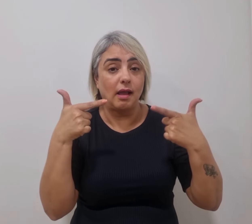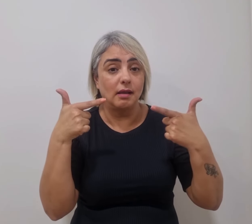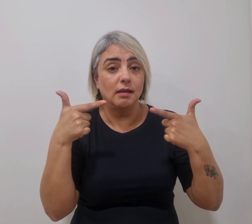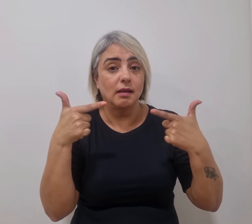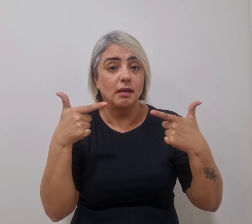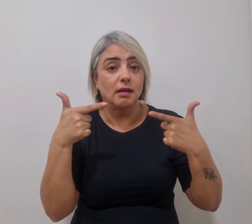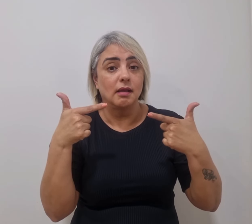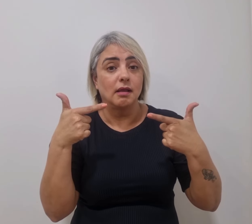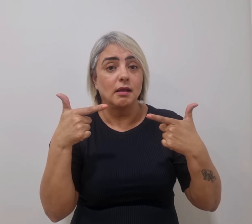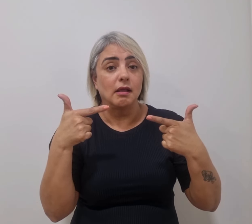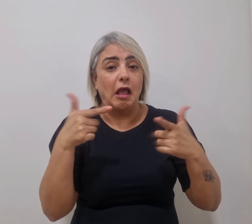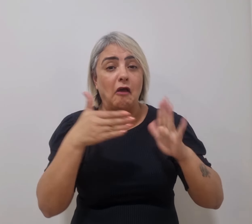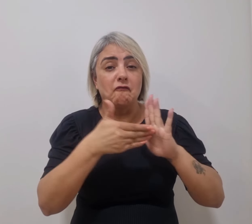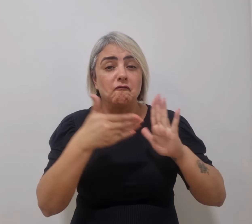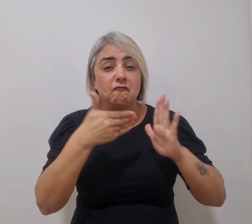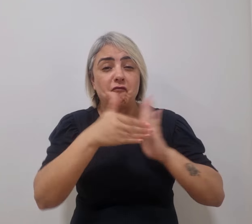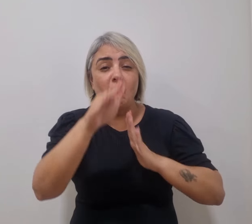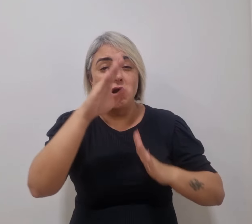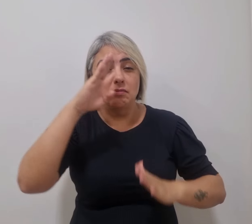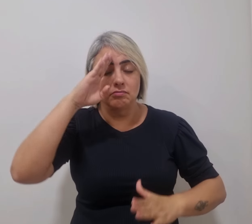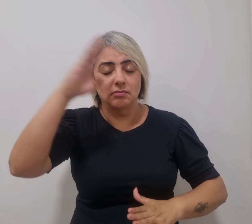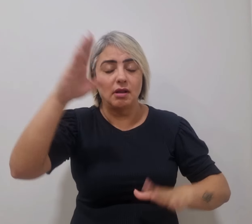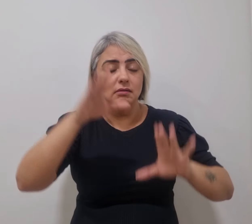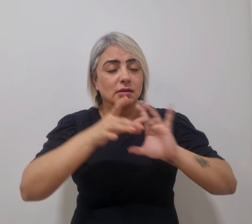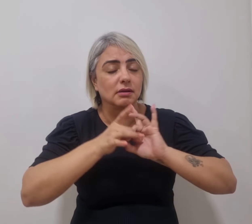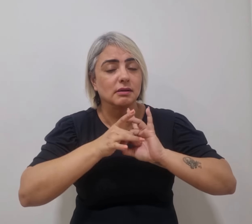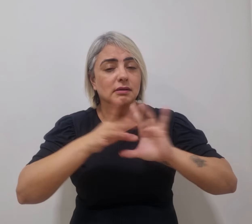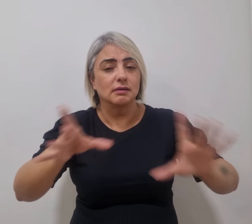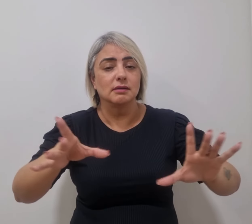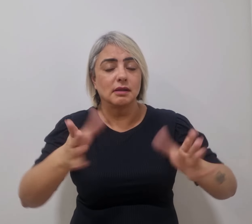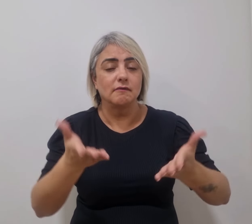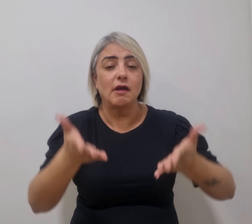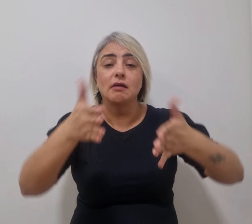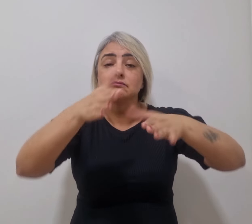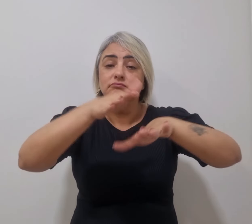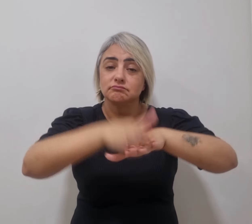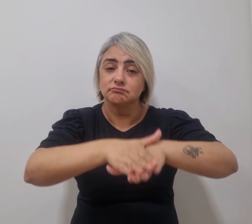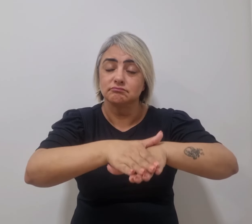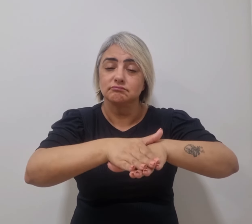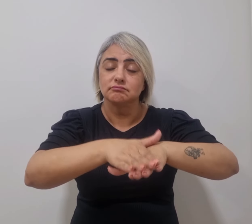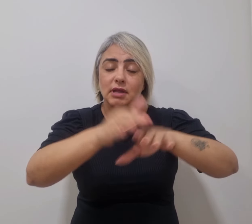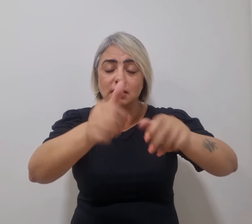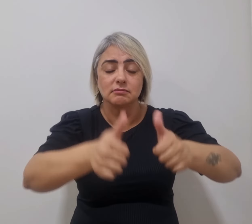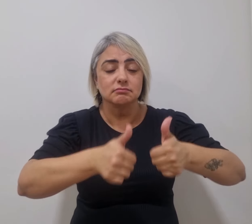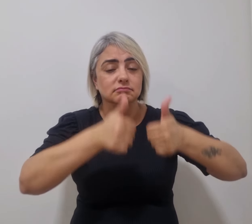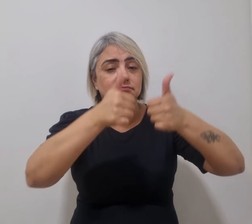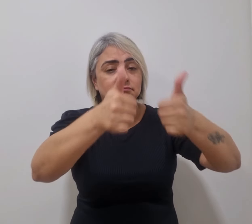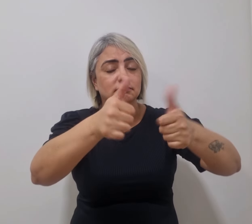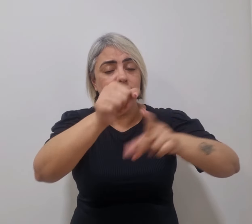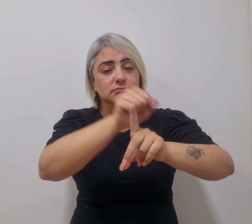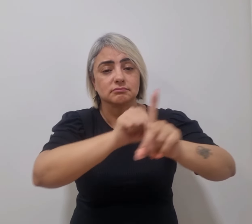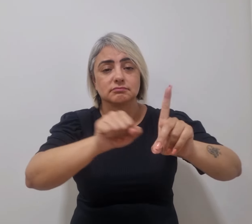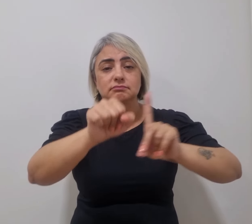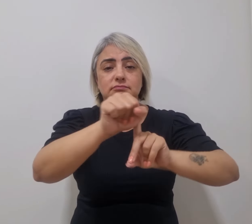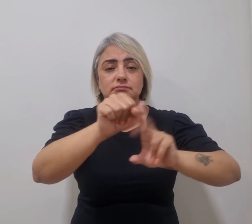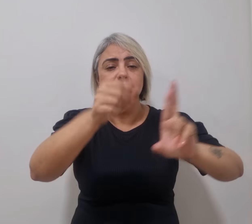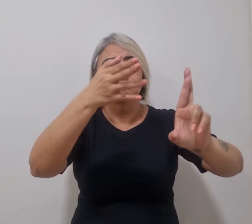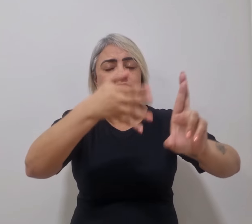desmilitarizada, libertária, inclusiva e de qualidade socialmente referenciada.